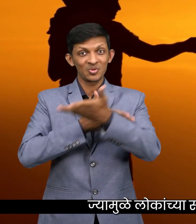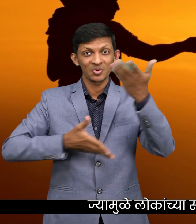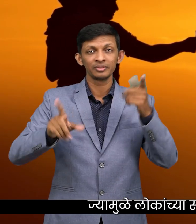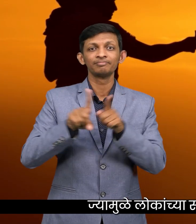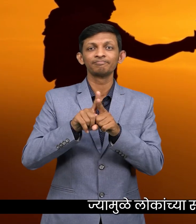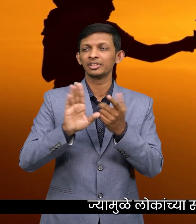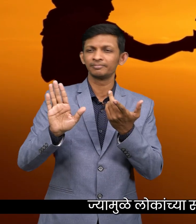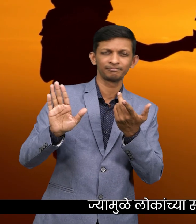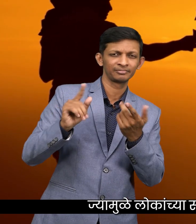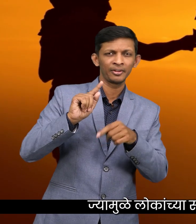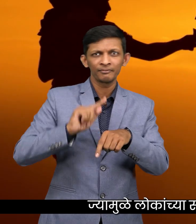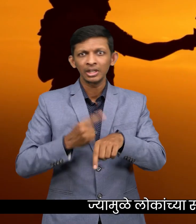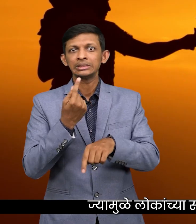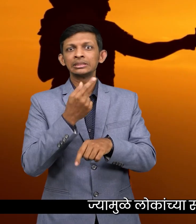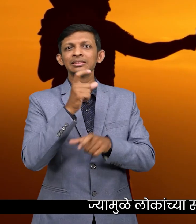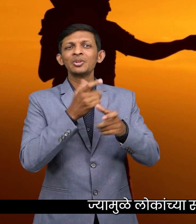होतो.